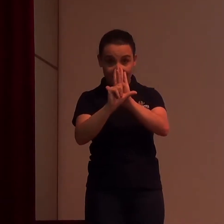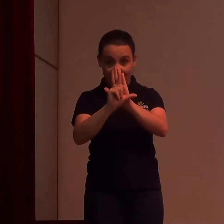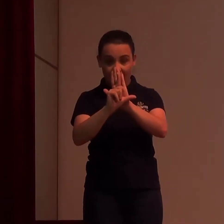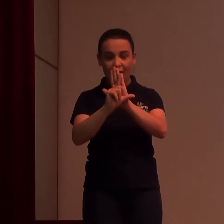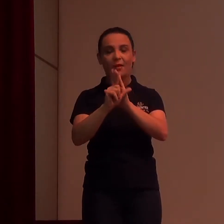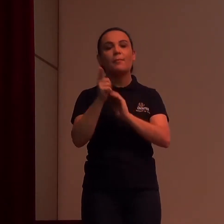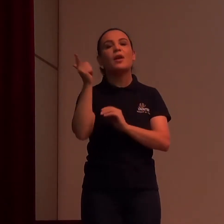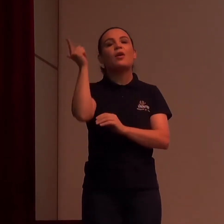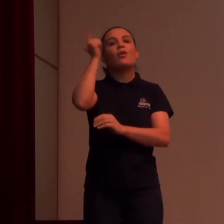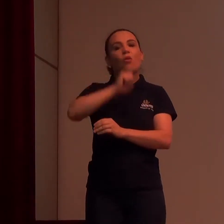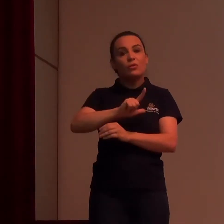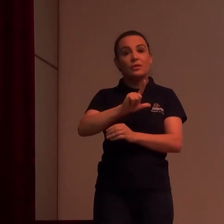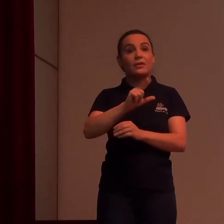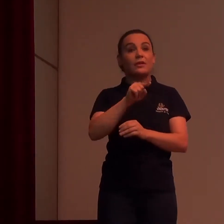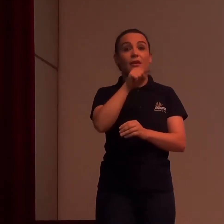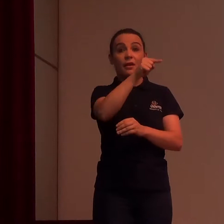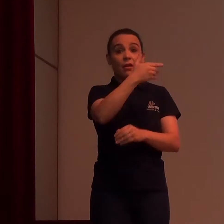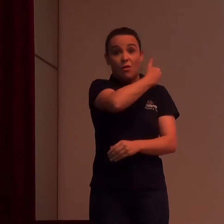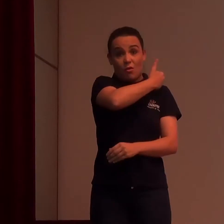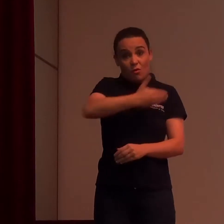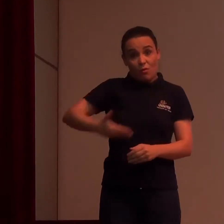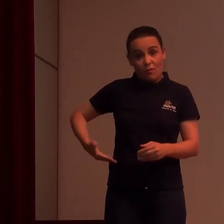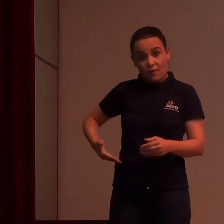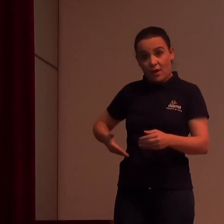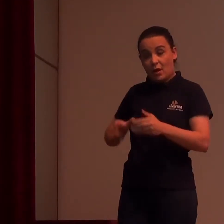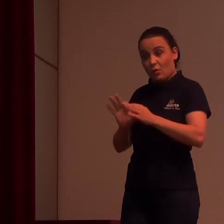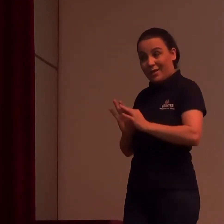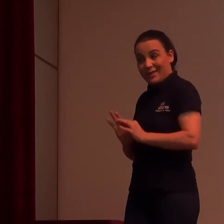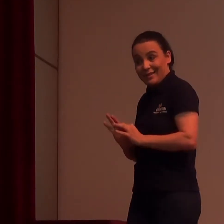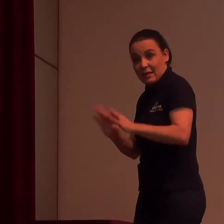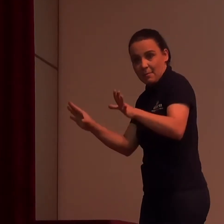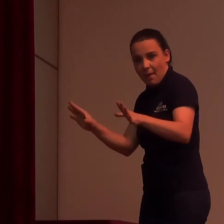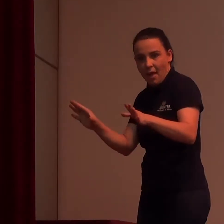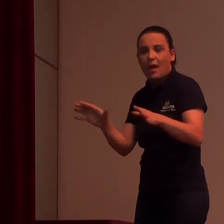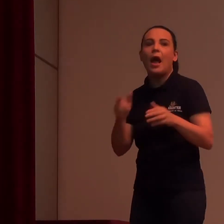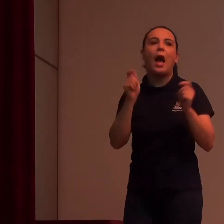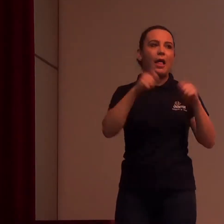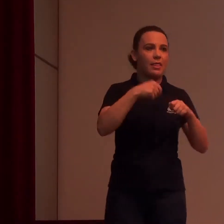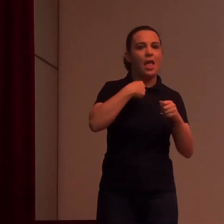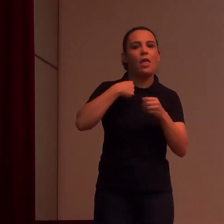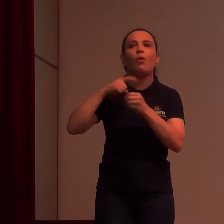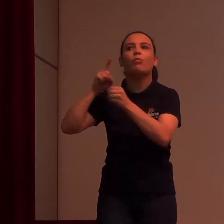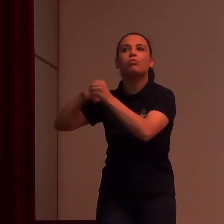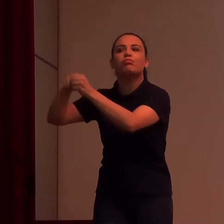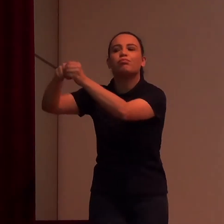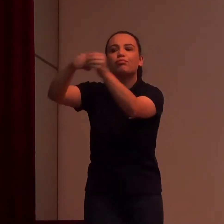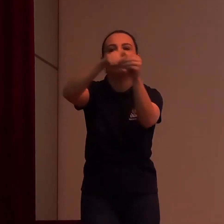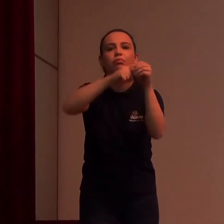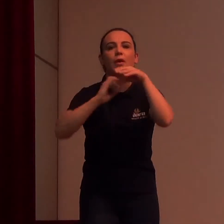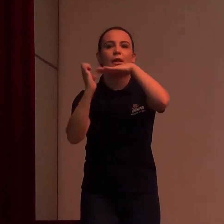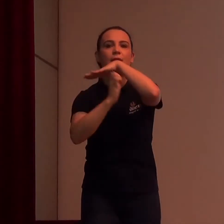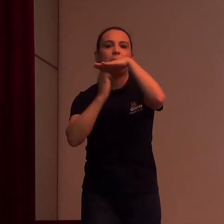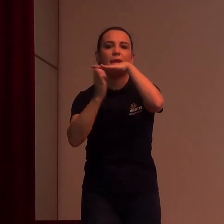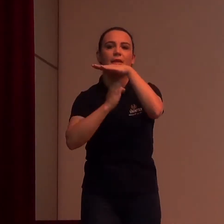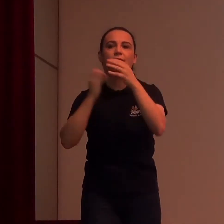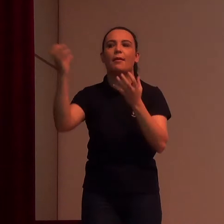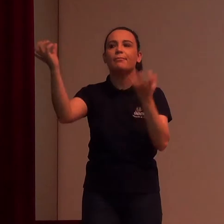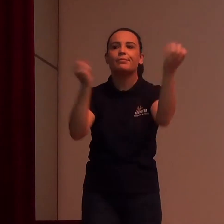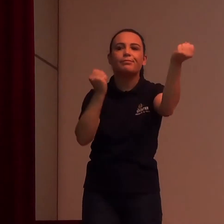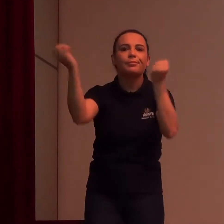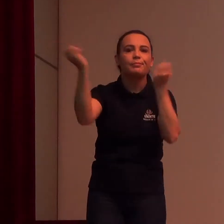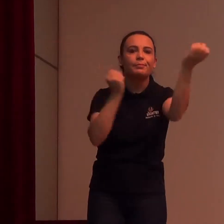também a variedade, né, entre best-sellers e clássicos. A tendência disso